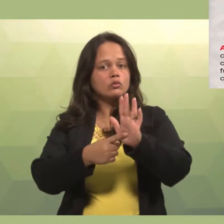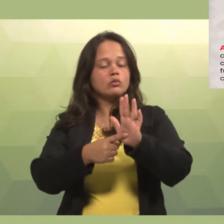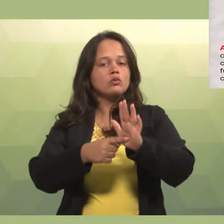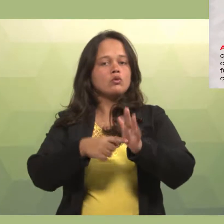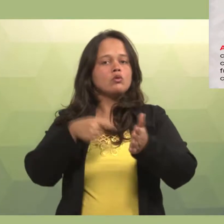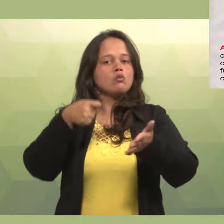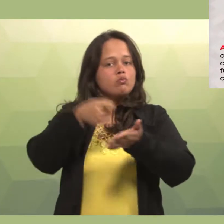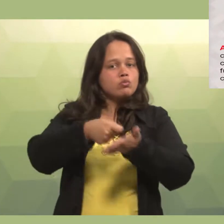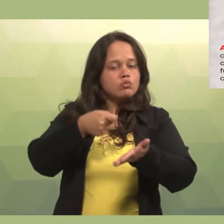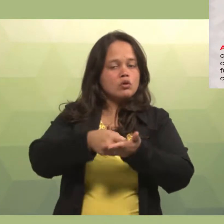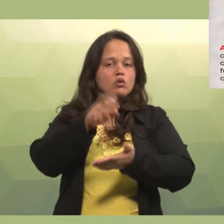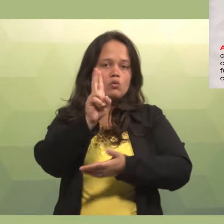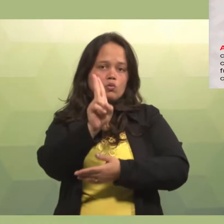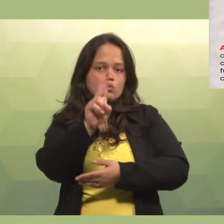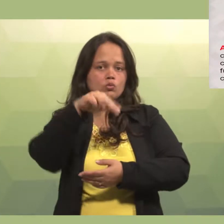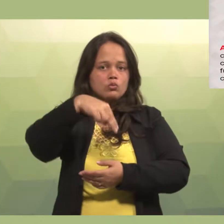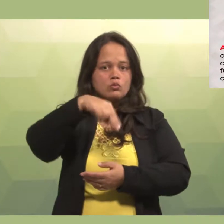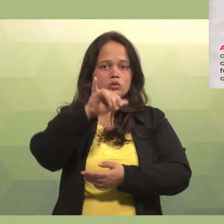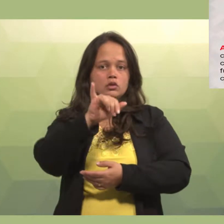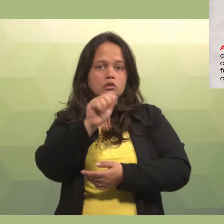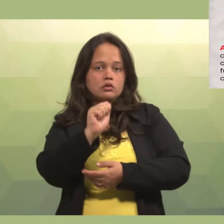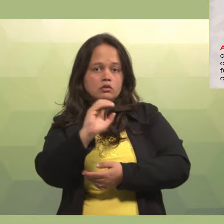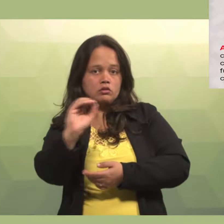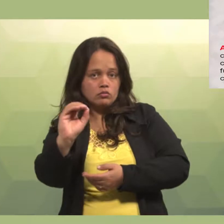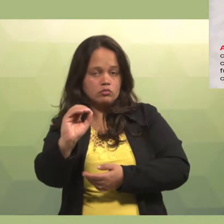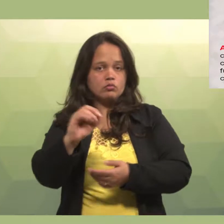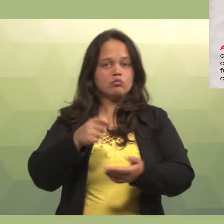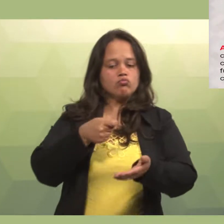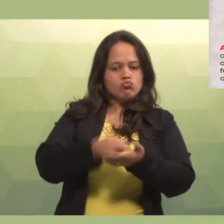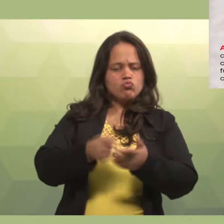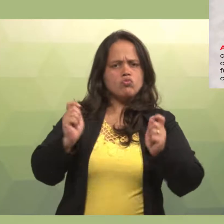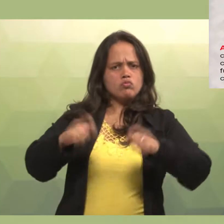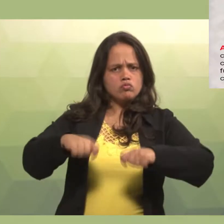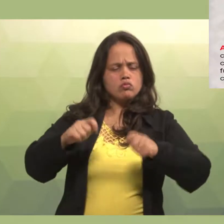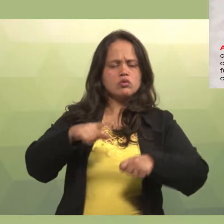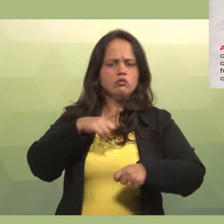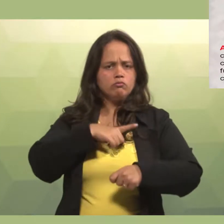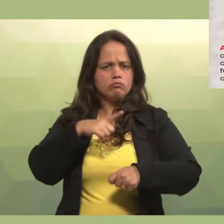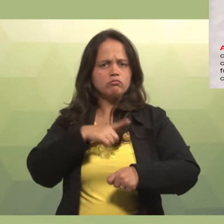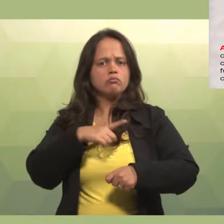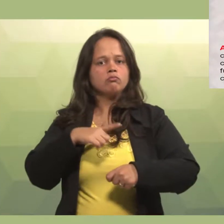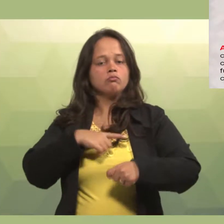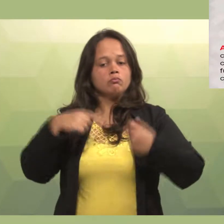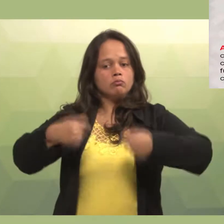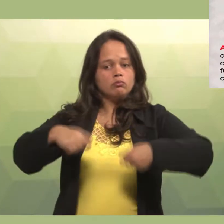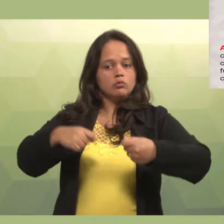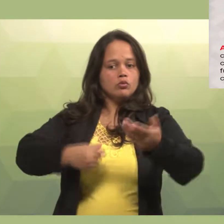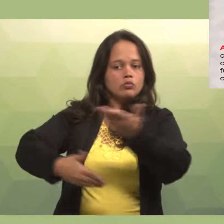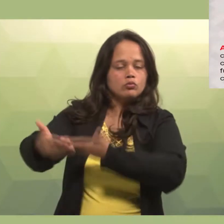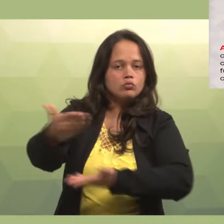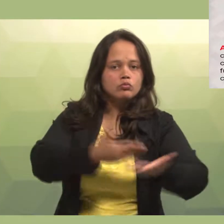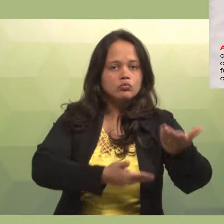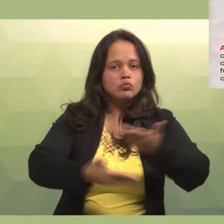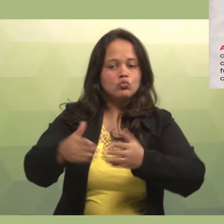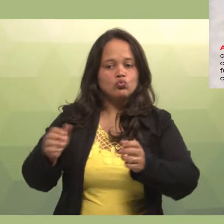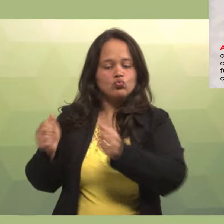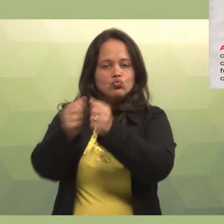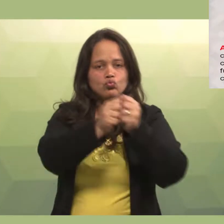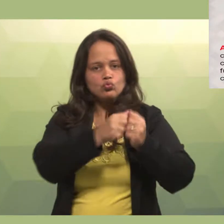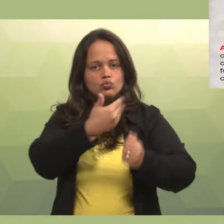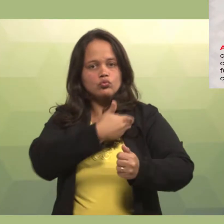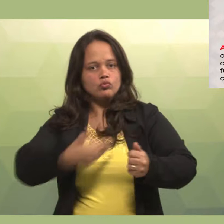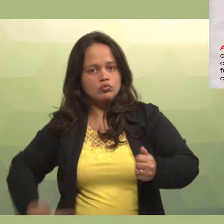o artigo 9º define a competência da União, que deve estabelecer, em colaboração com os estados, o Distrito Federal e